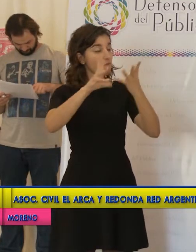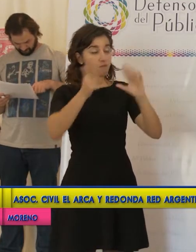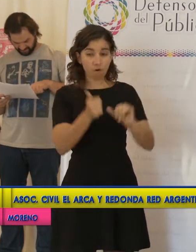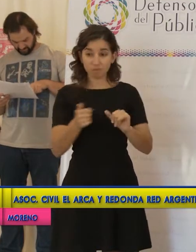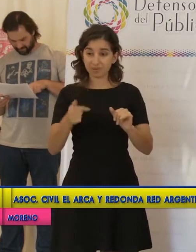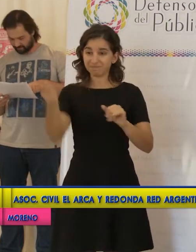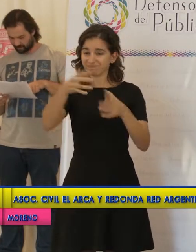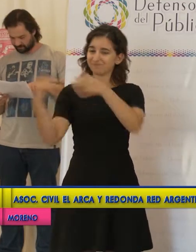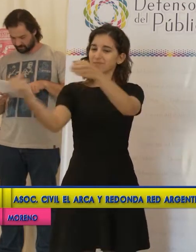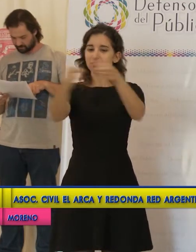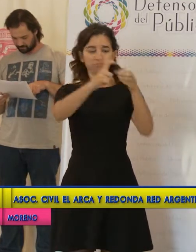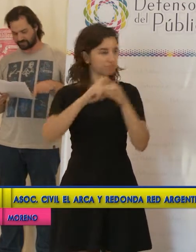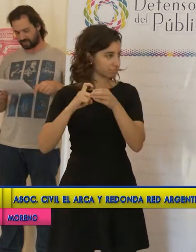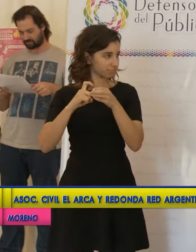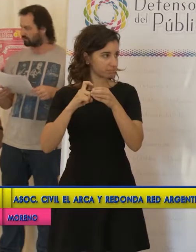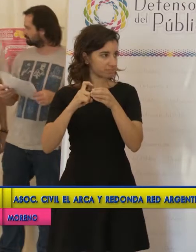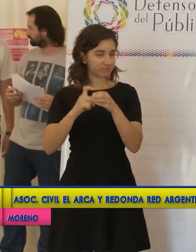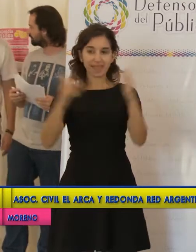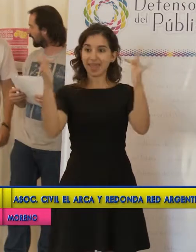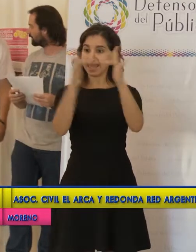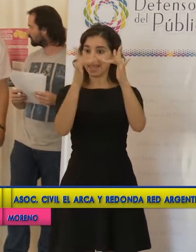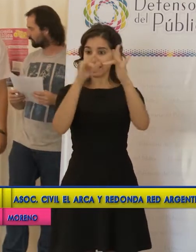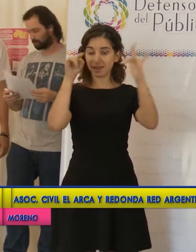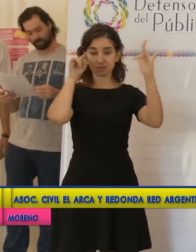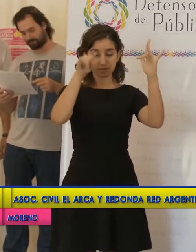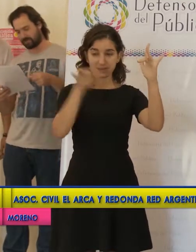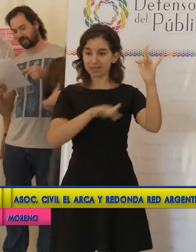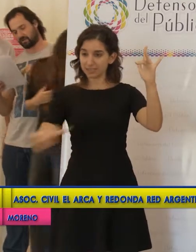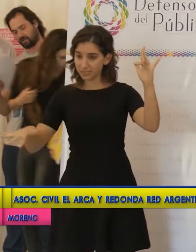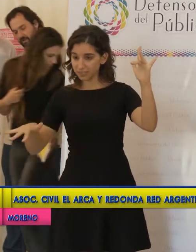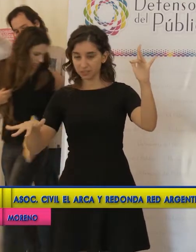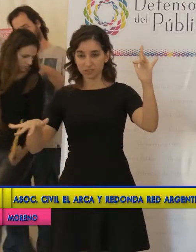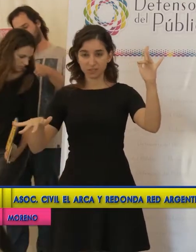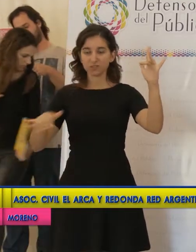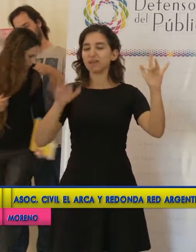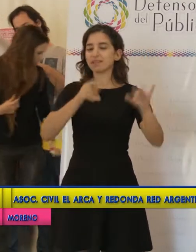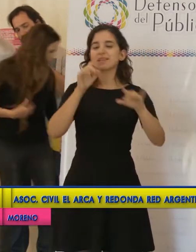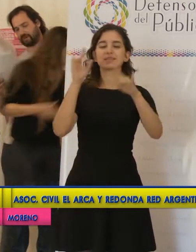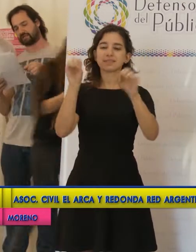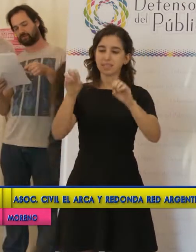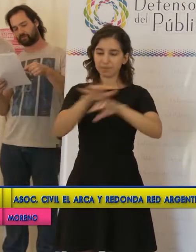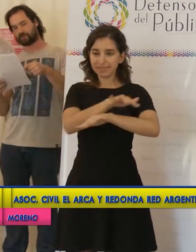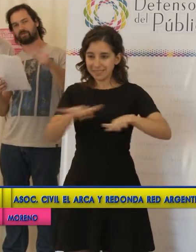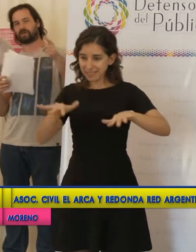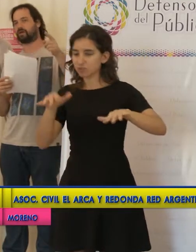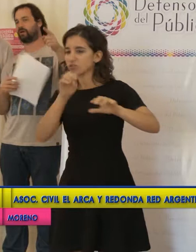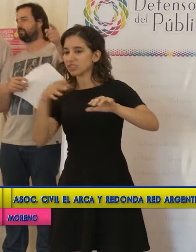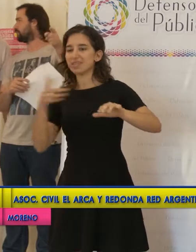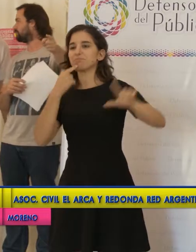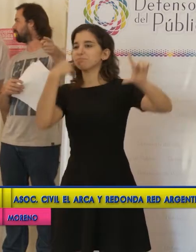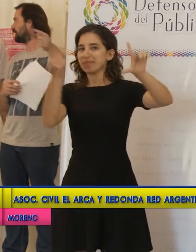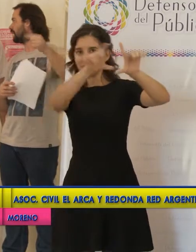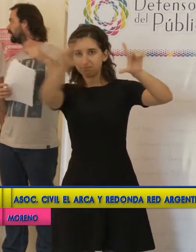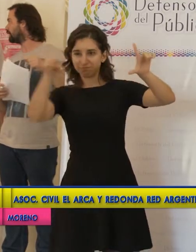es a diseñar un espacio virtual, que es los chicos y las chicas decimos, donde los chicos de diferentes provincias pueden ir